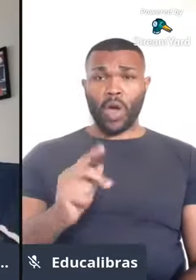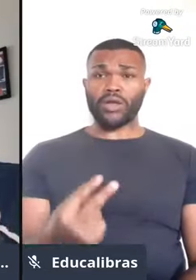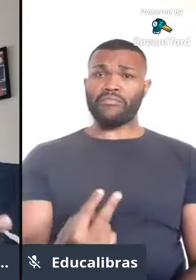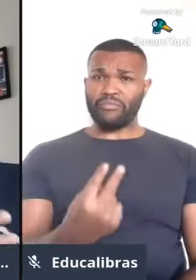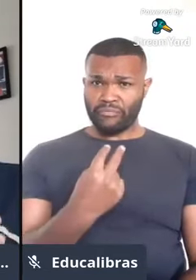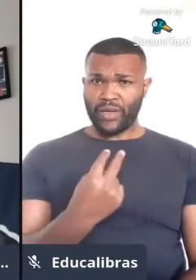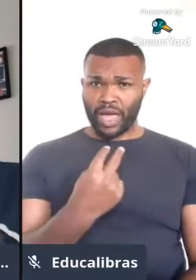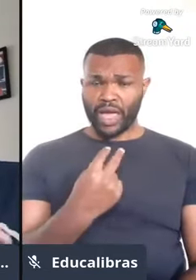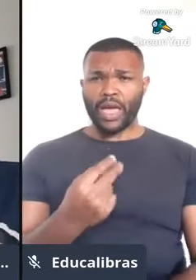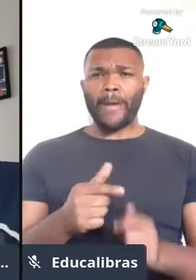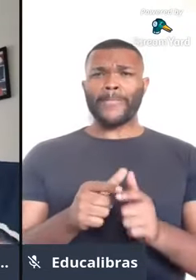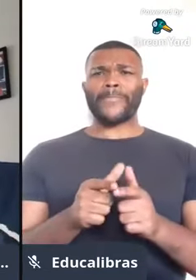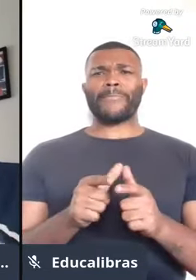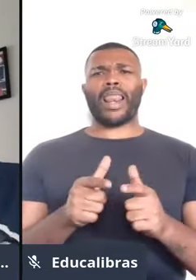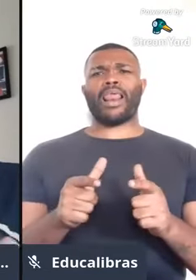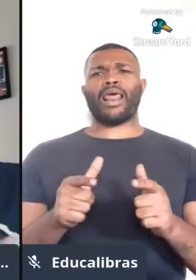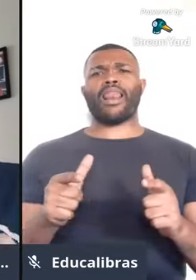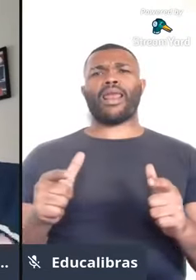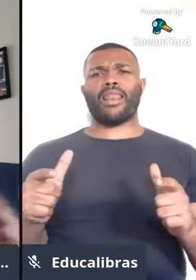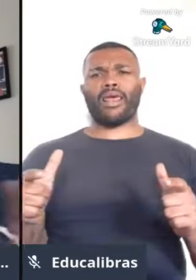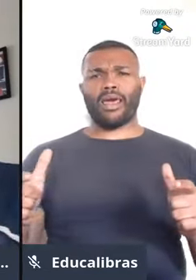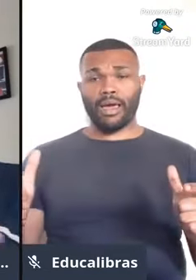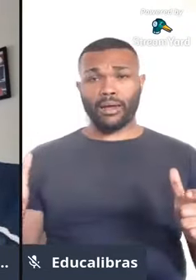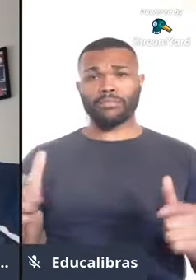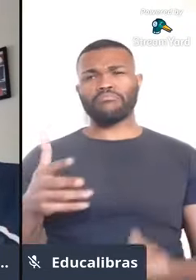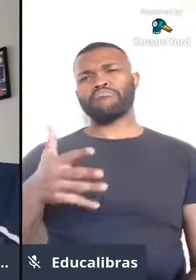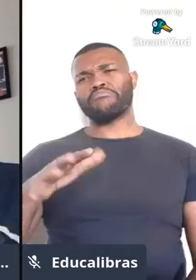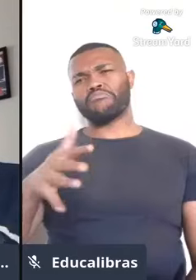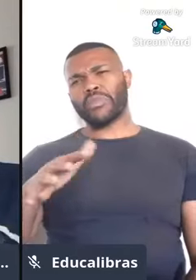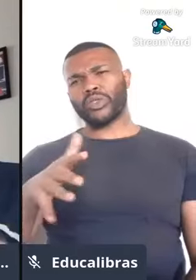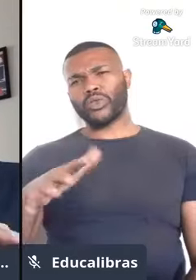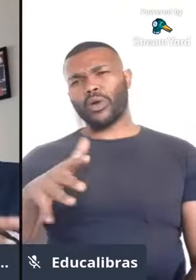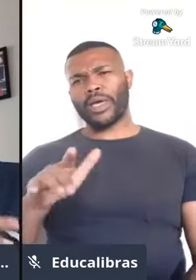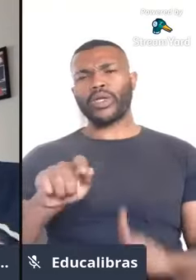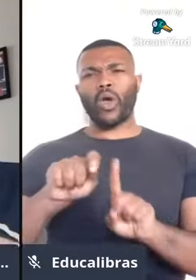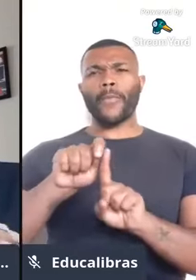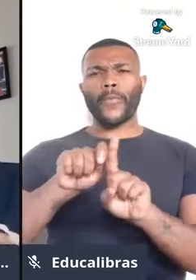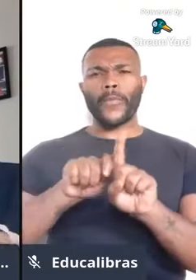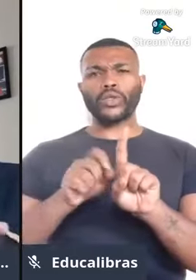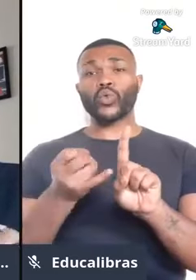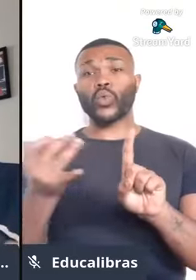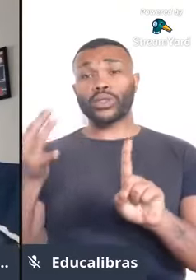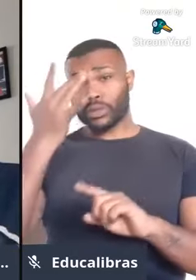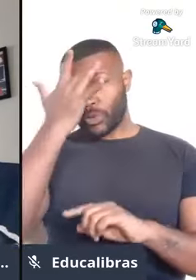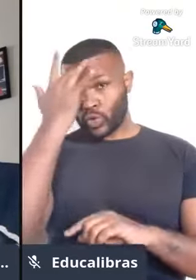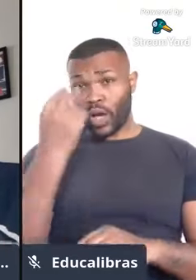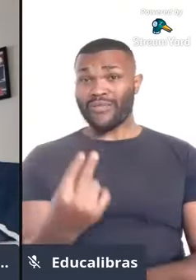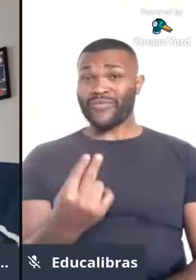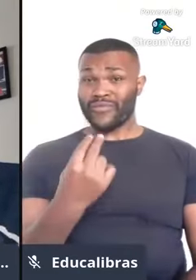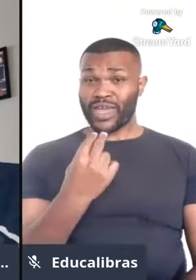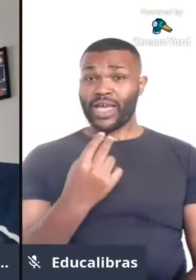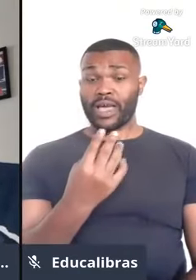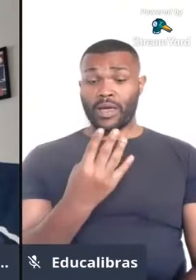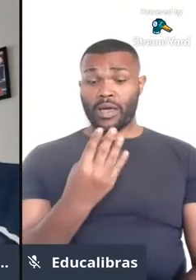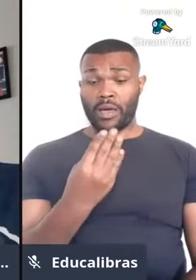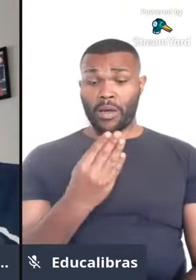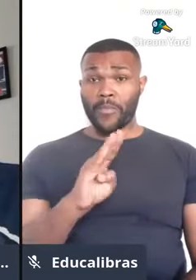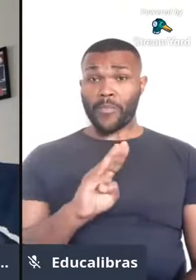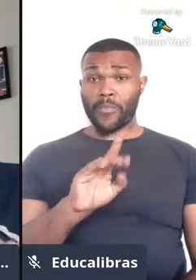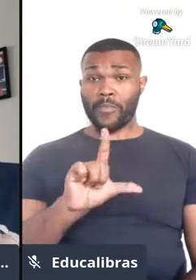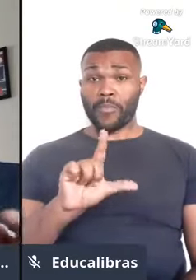cresceu bastante. Eu tenho uma média mensal de 350 mil acessos no